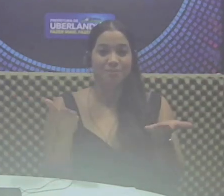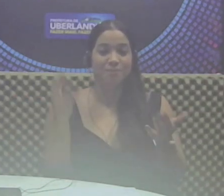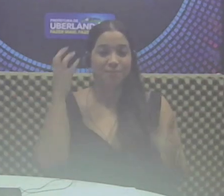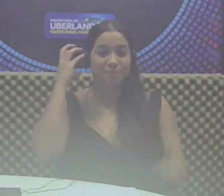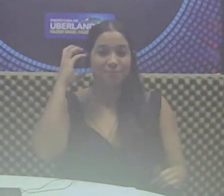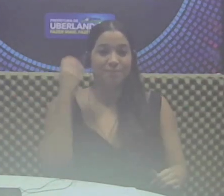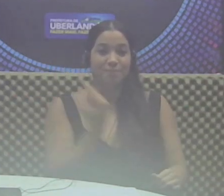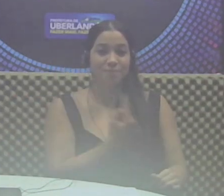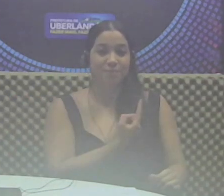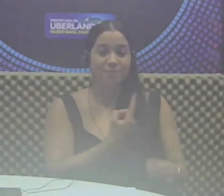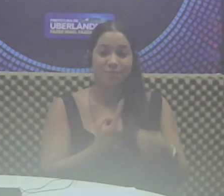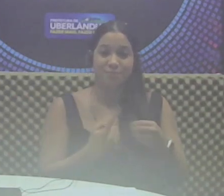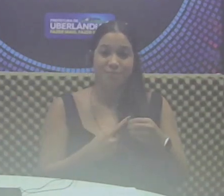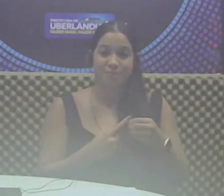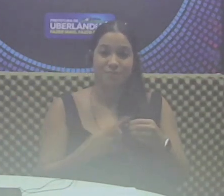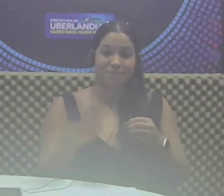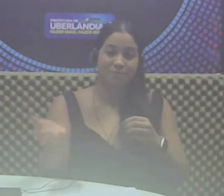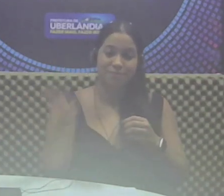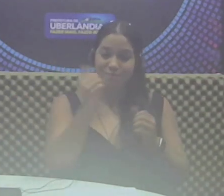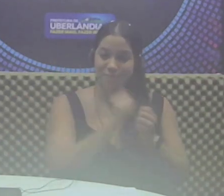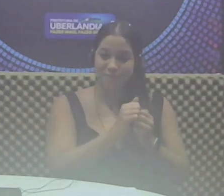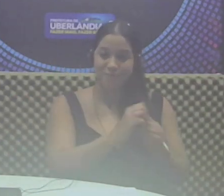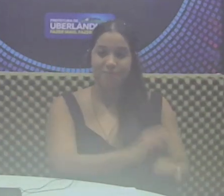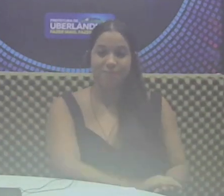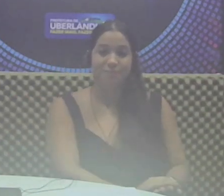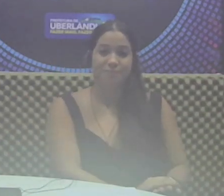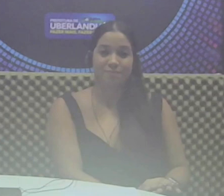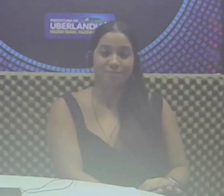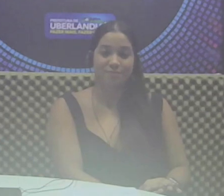agora na Rádio Nossa Cidade. Vem com a gente!